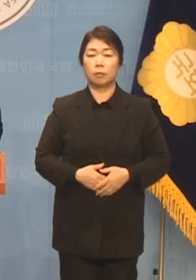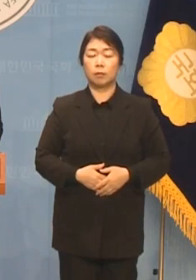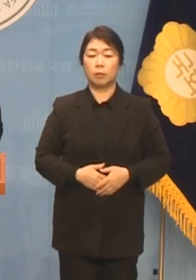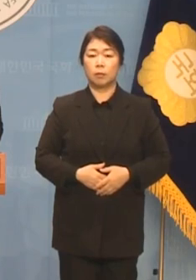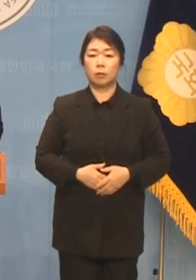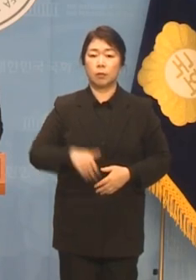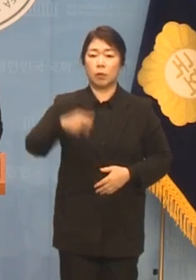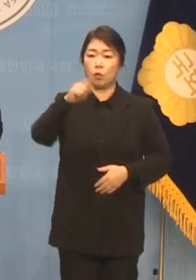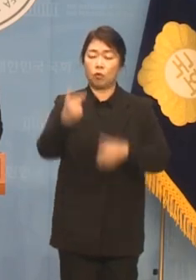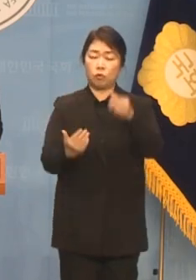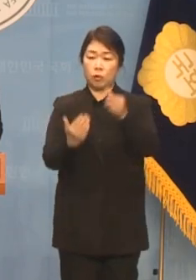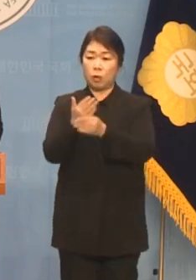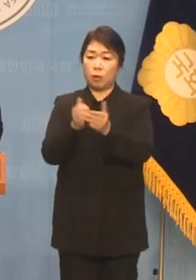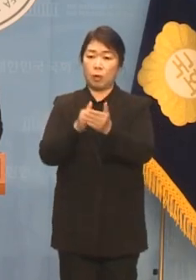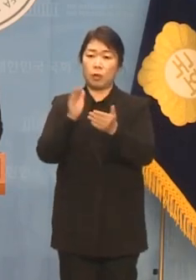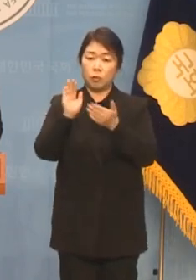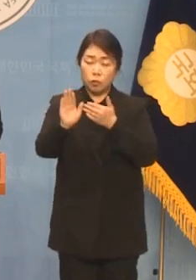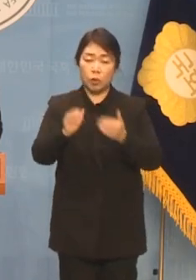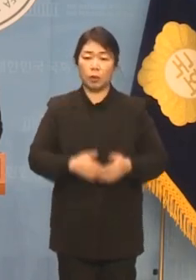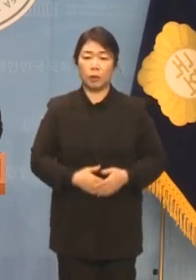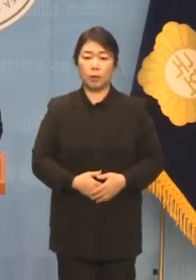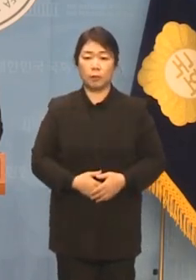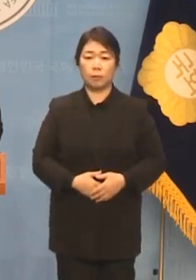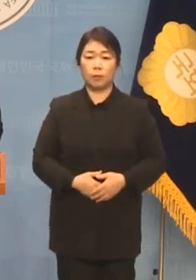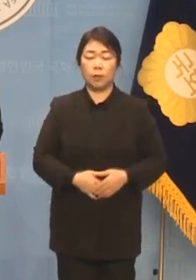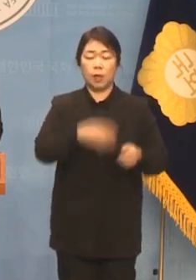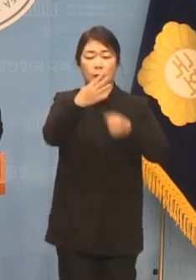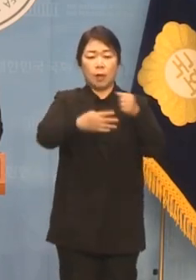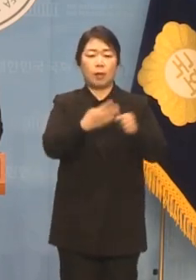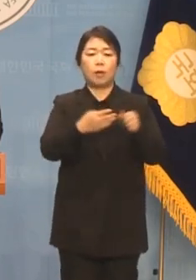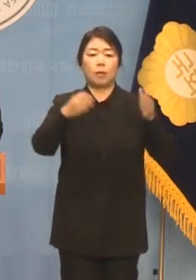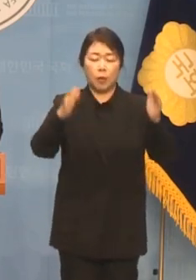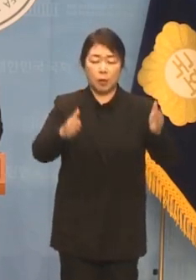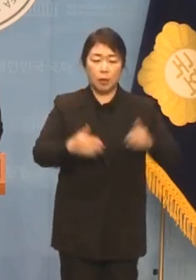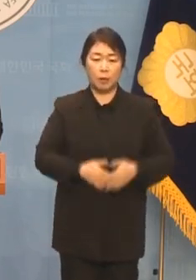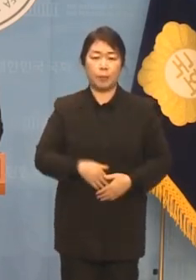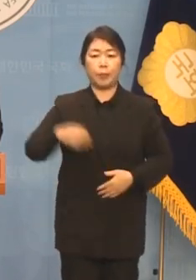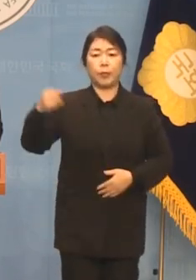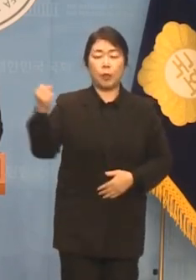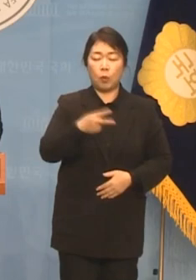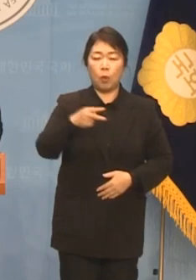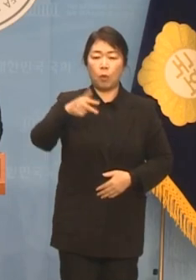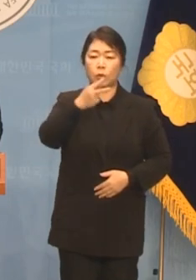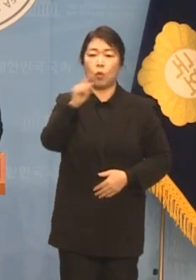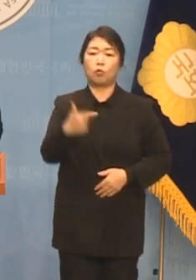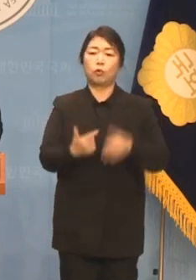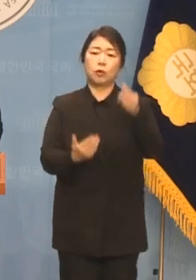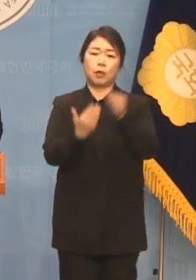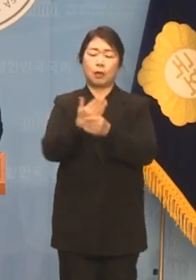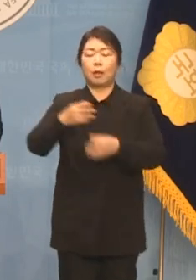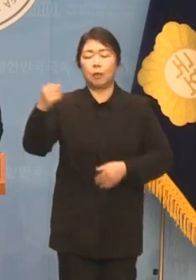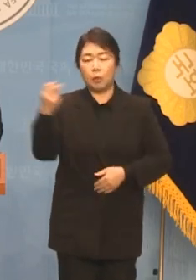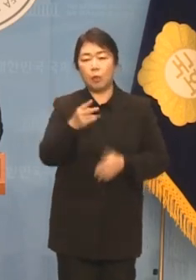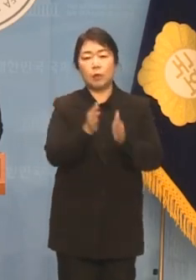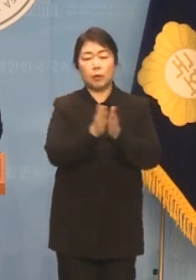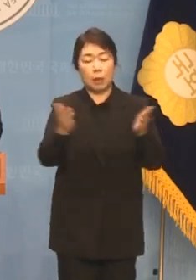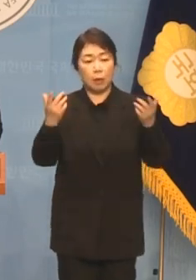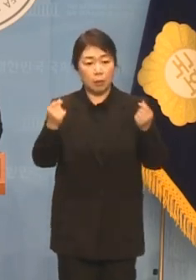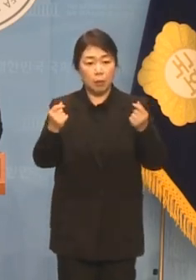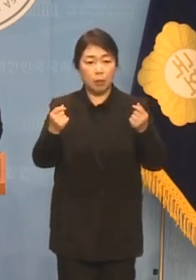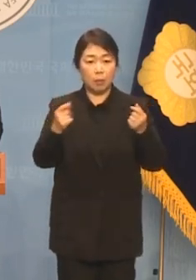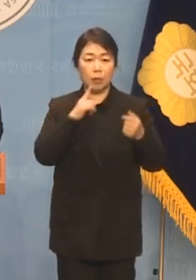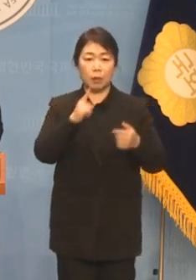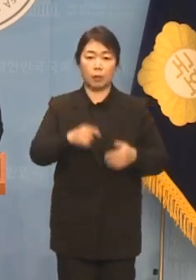사태 이후이 조국 사태 이후 4년 만에 어게인 조국 사태가 시작되는 것이냐고